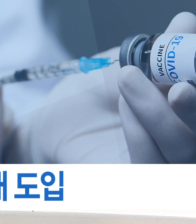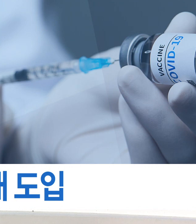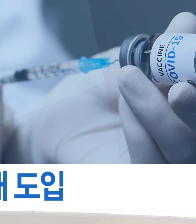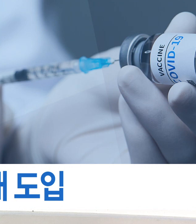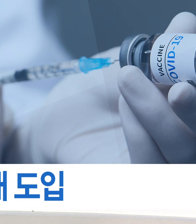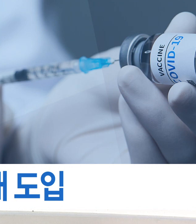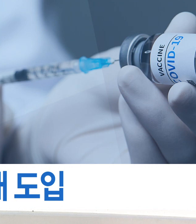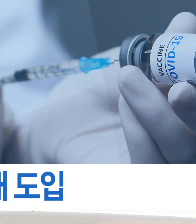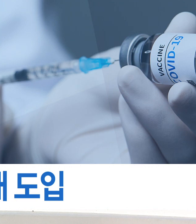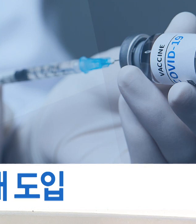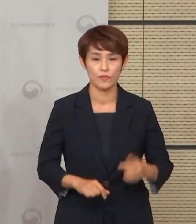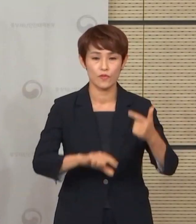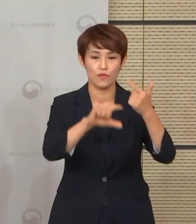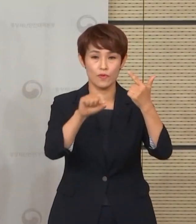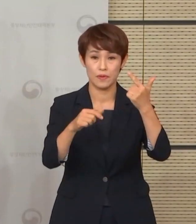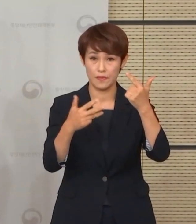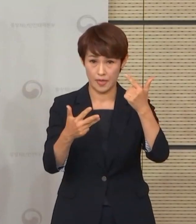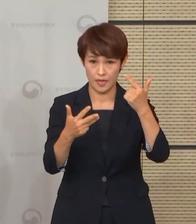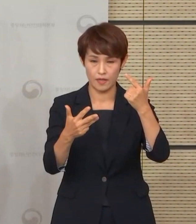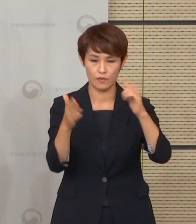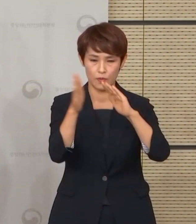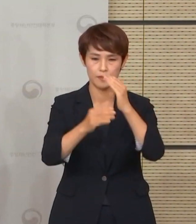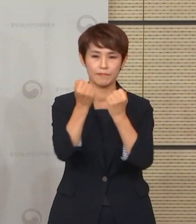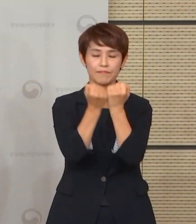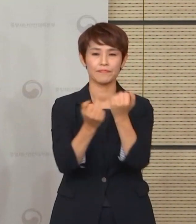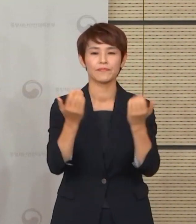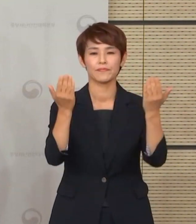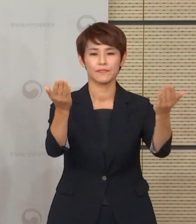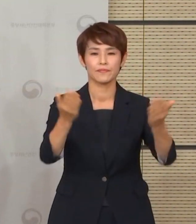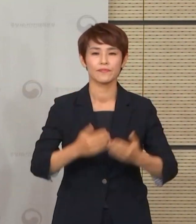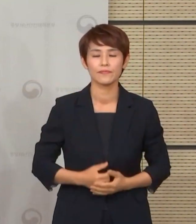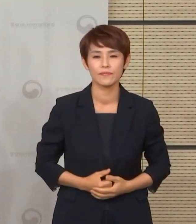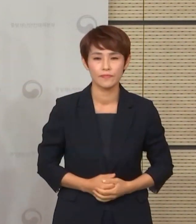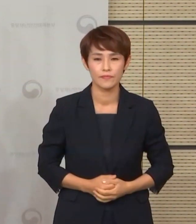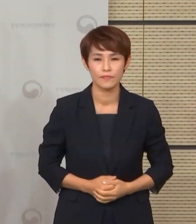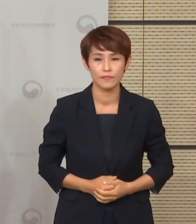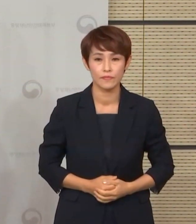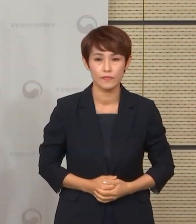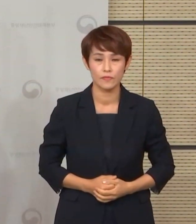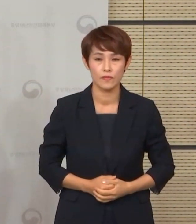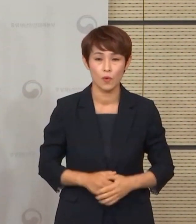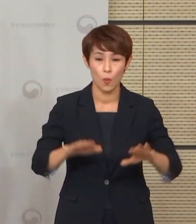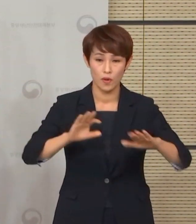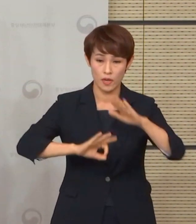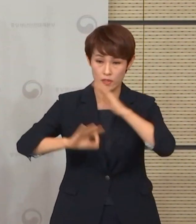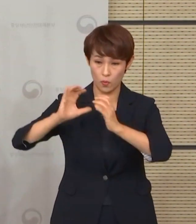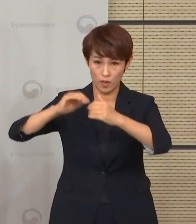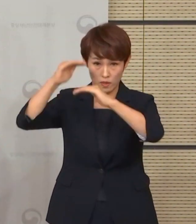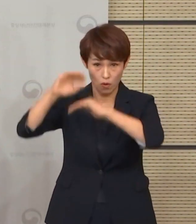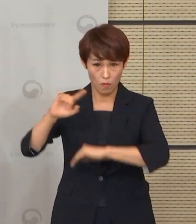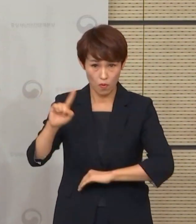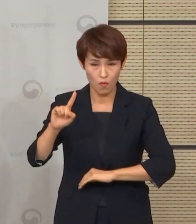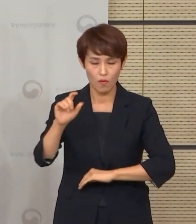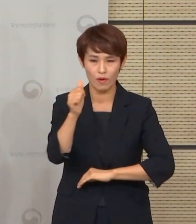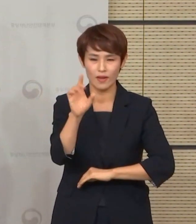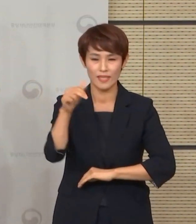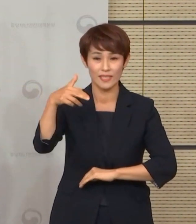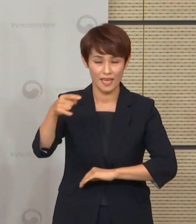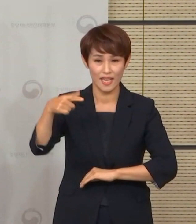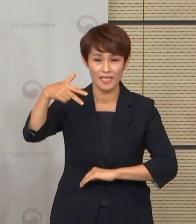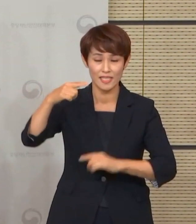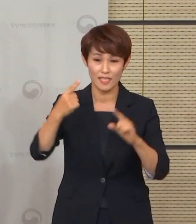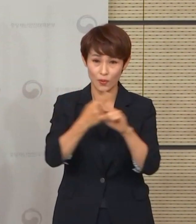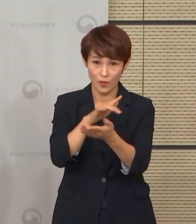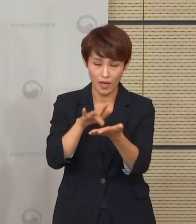보시죠 중대 봄 브리핑을 시작하겠습니다 오늘 중대 권에서는 항체 치료제 2 이불